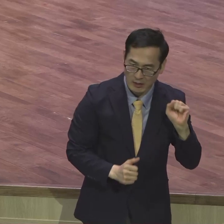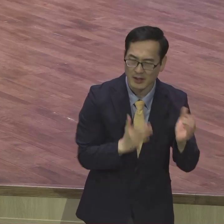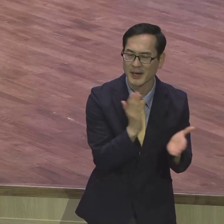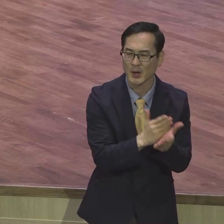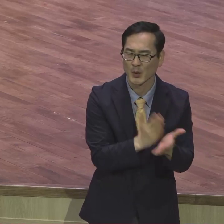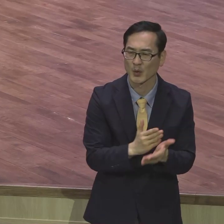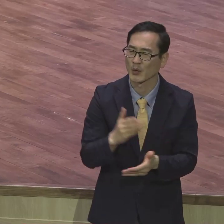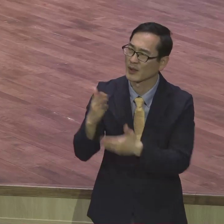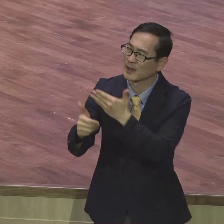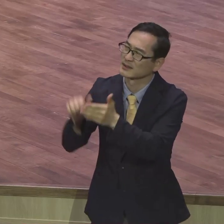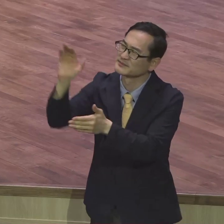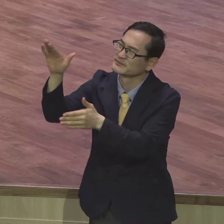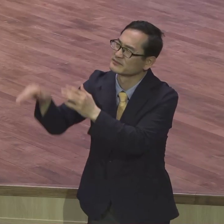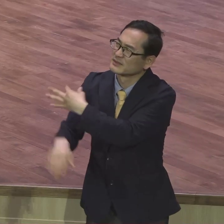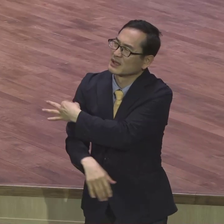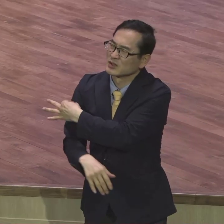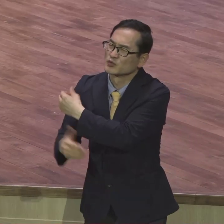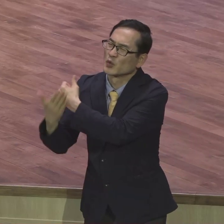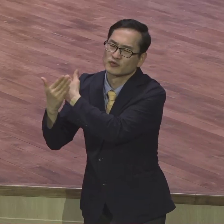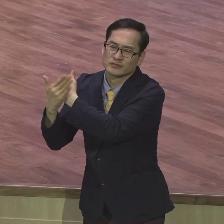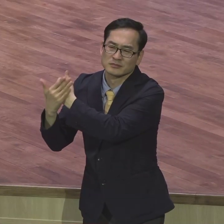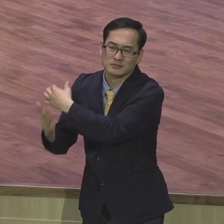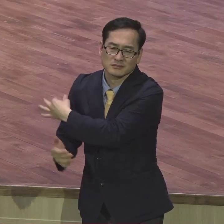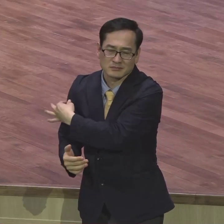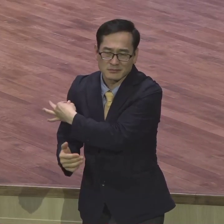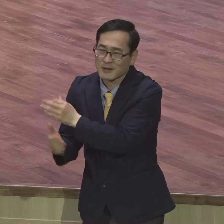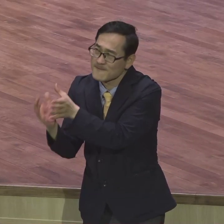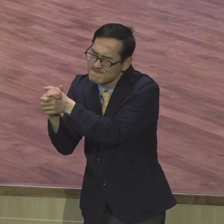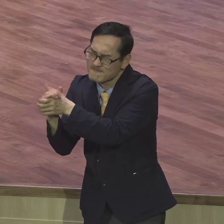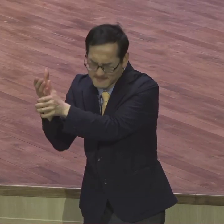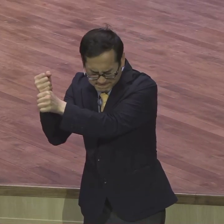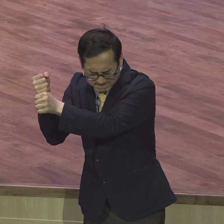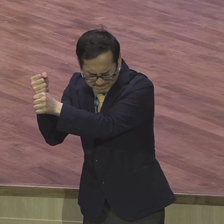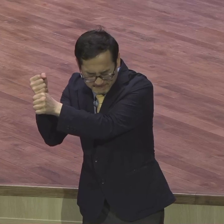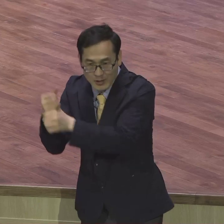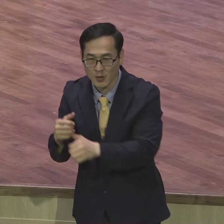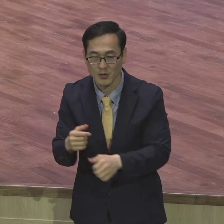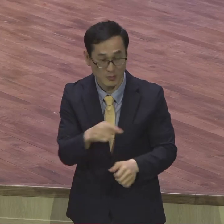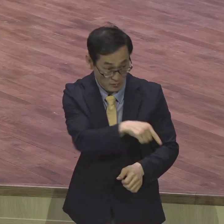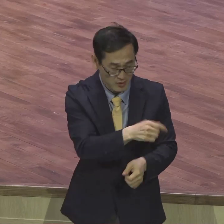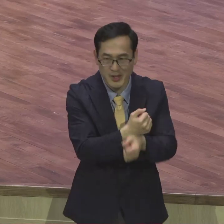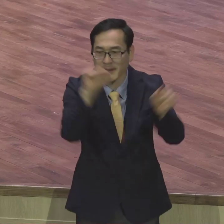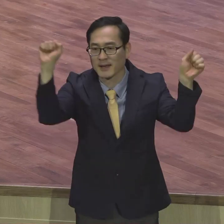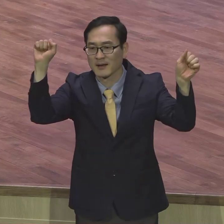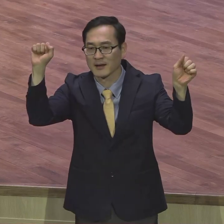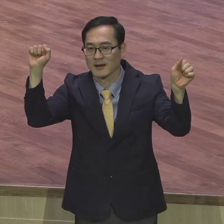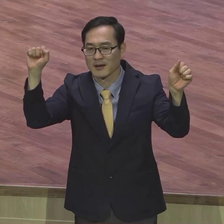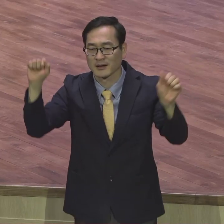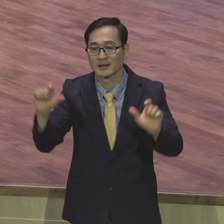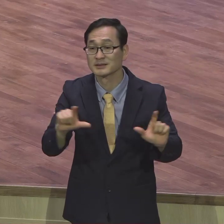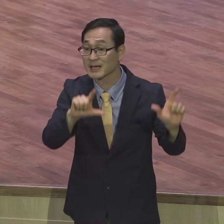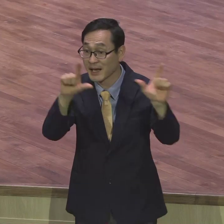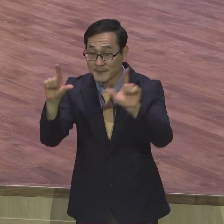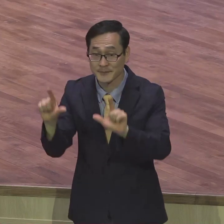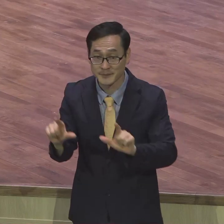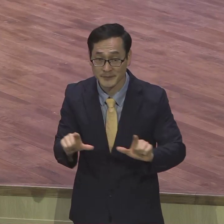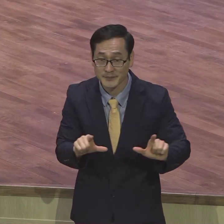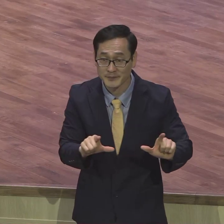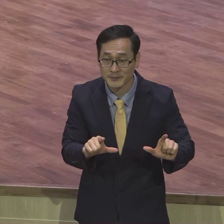어둠에 잡히지 말고 완전 해방된 인생 그래서 절대